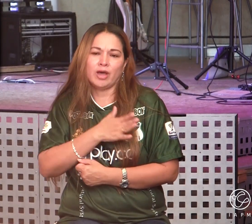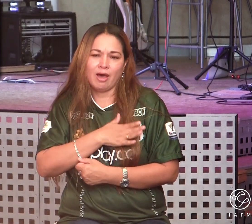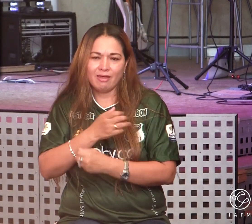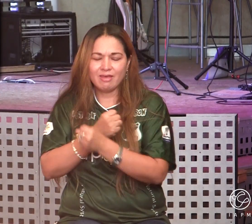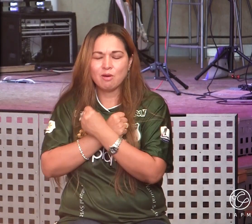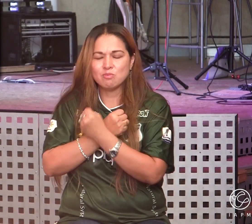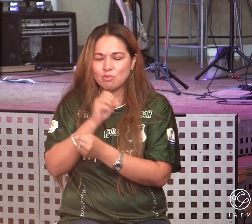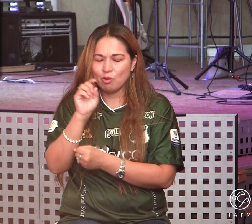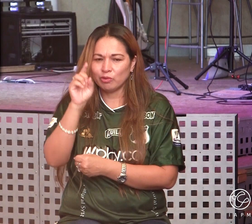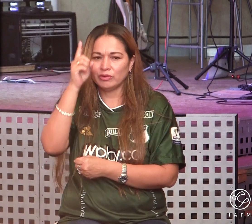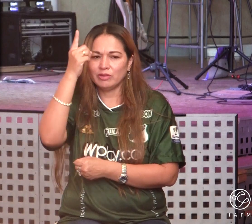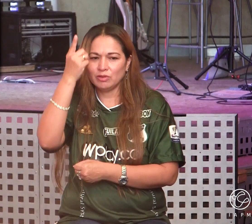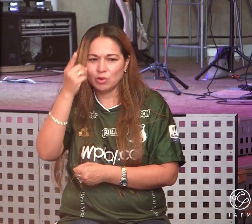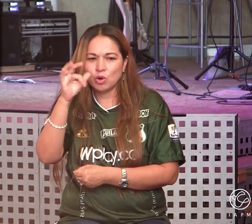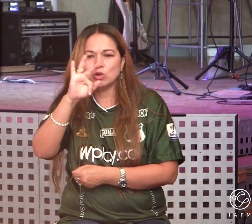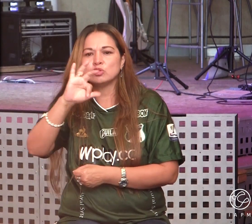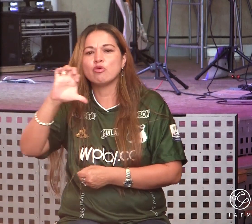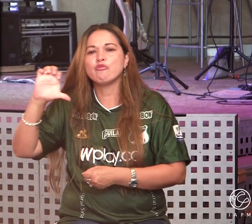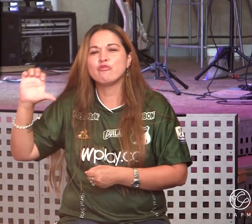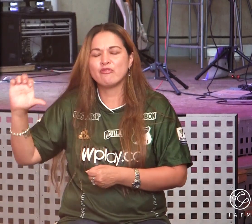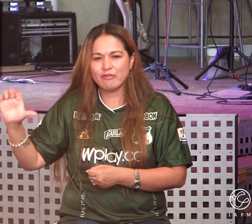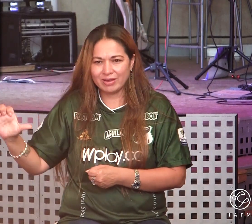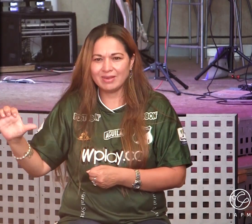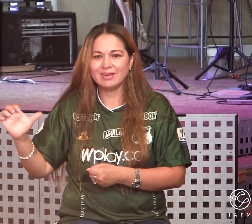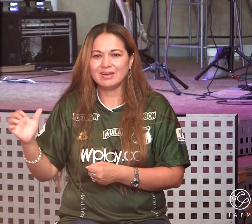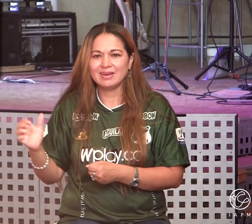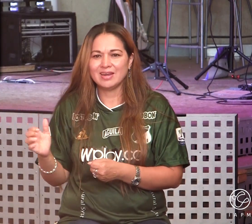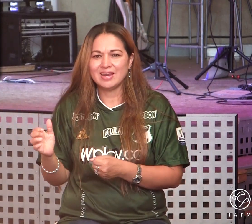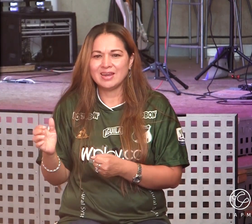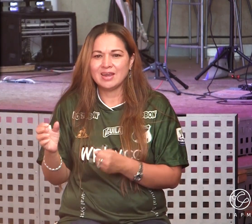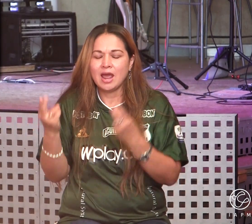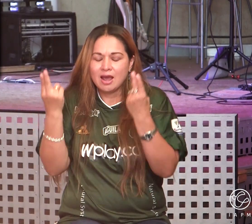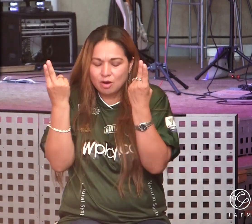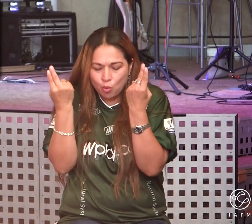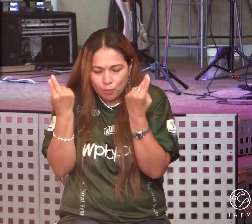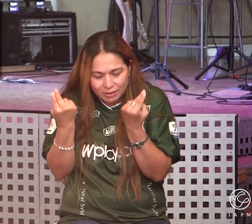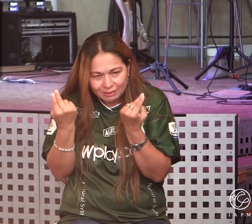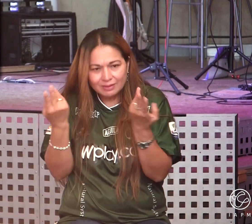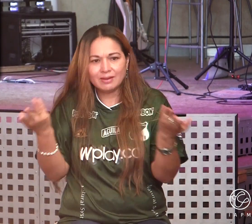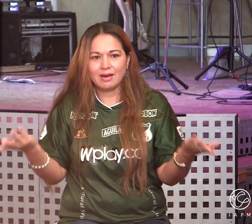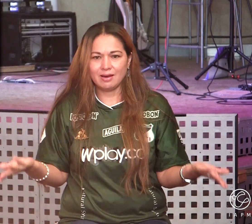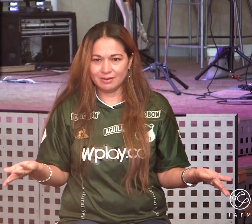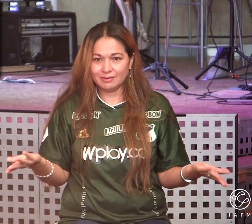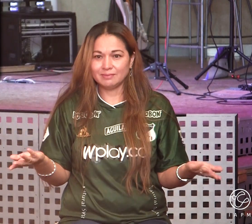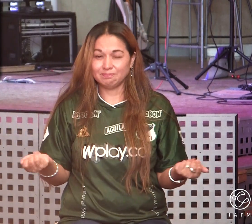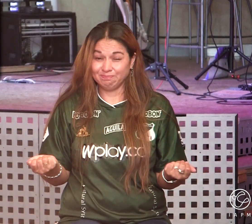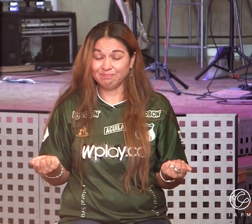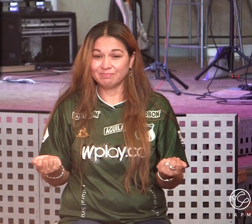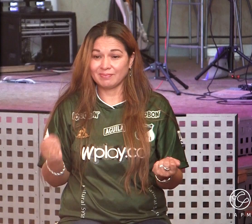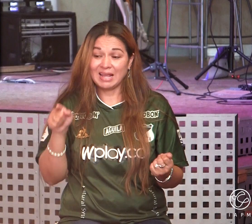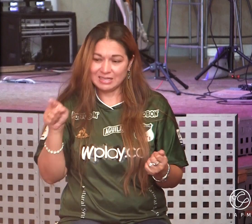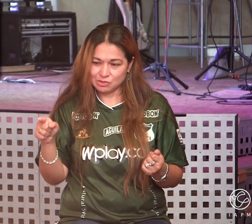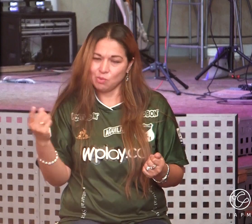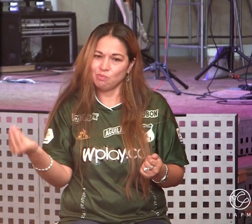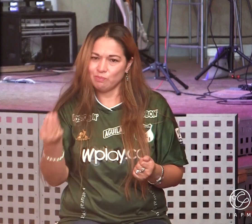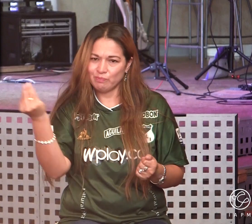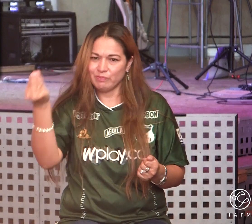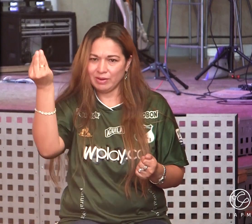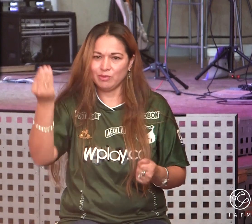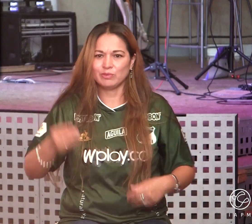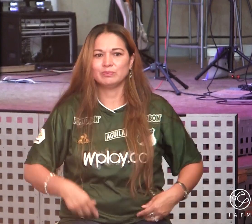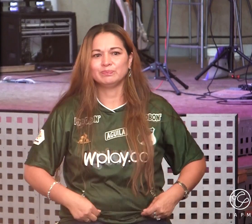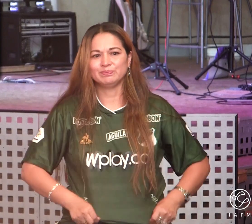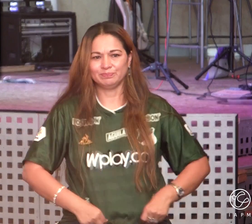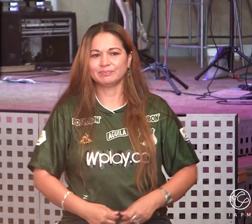que Dios lo haga. Porque no tenían chance, porque además no estaban en edad, y porque aún si estaban en edad, ella era